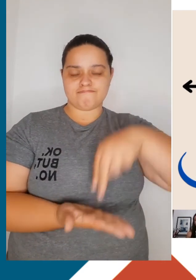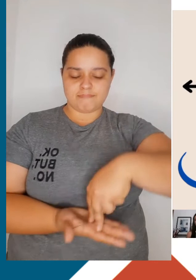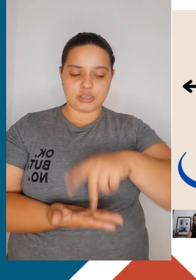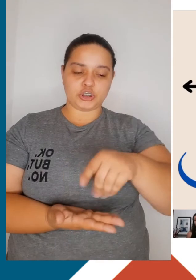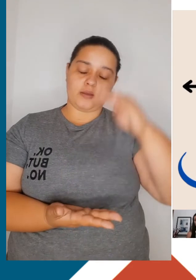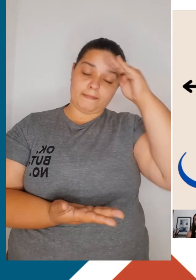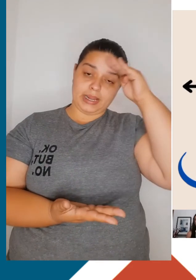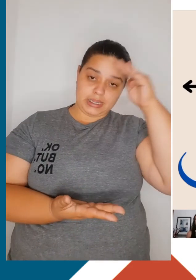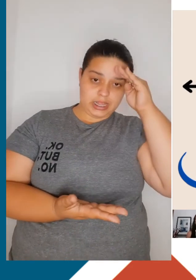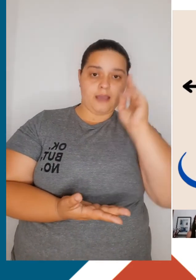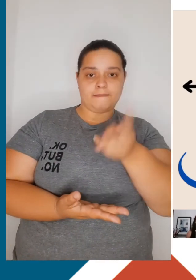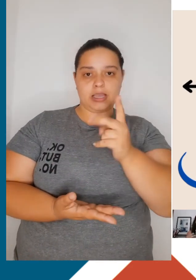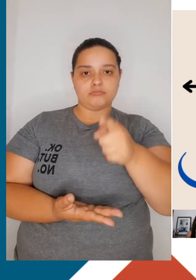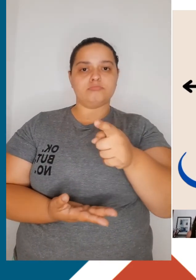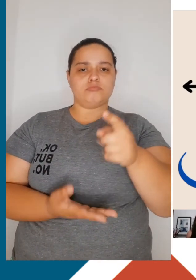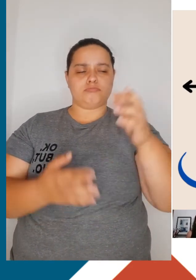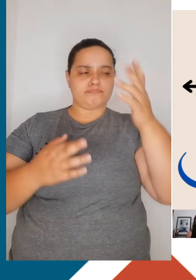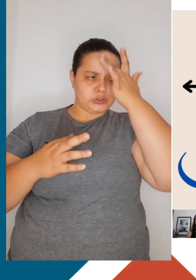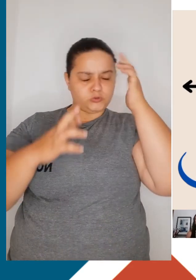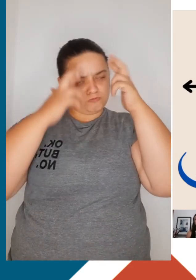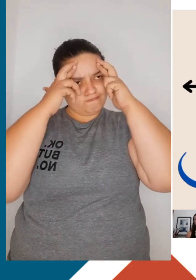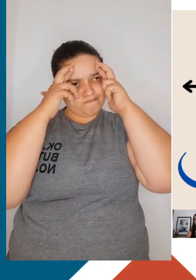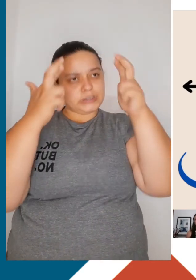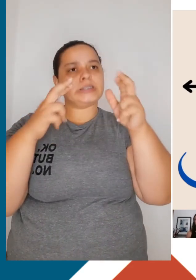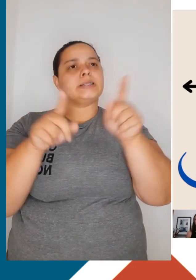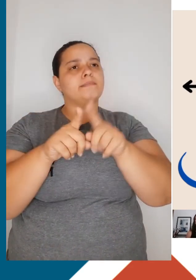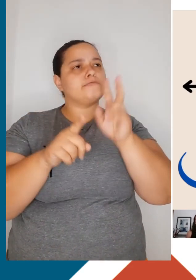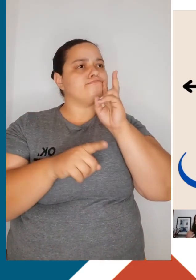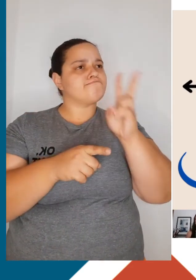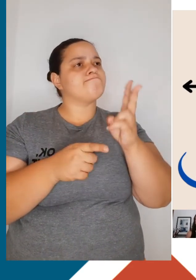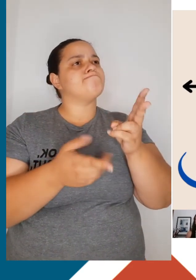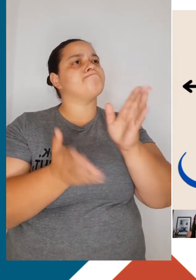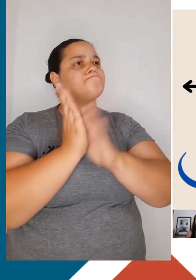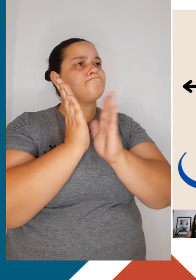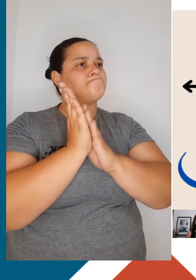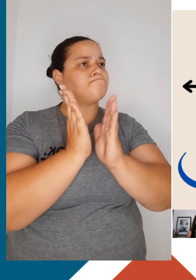feitos militares, um general, né, muito respeitado e reconhecido,